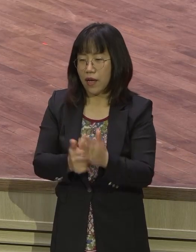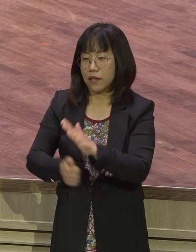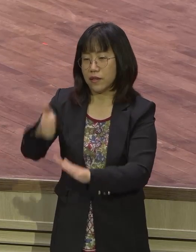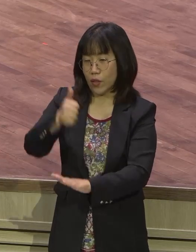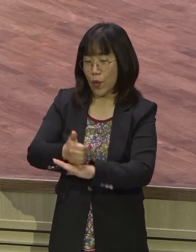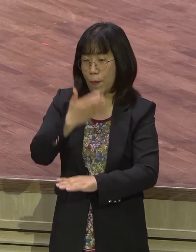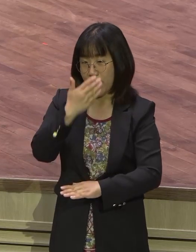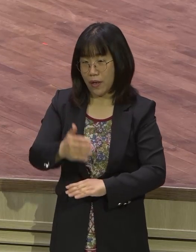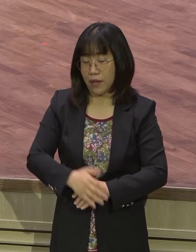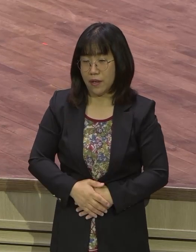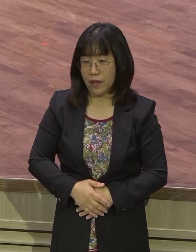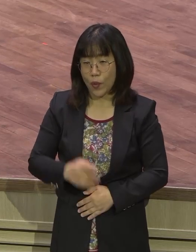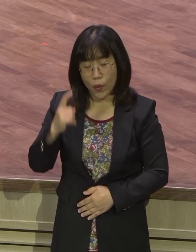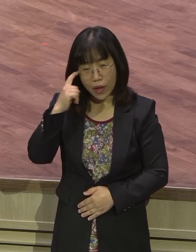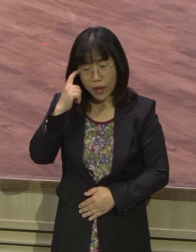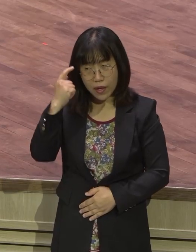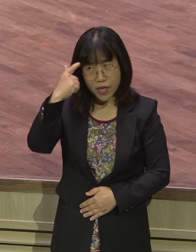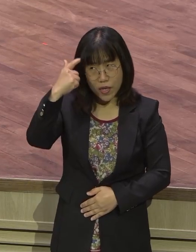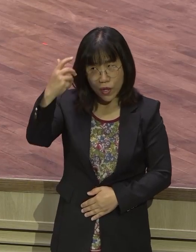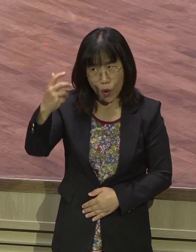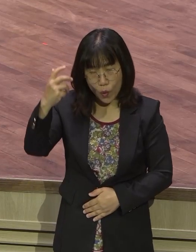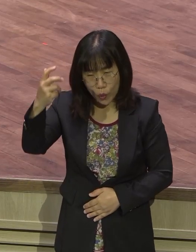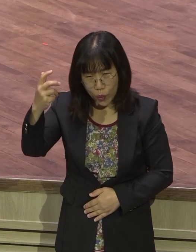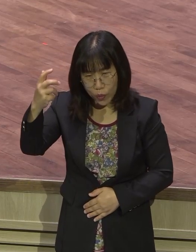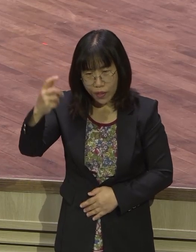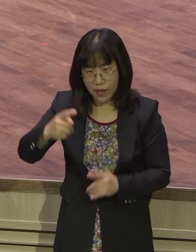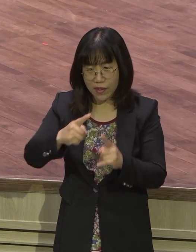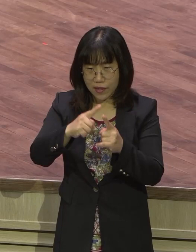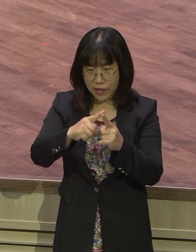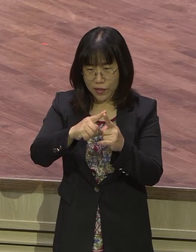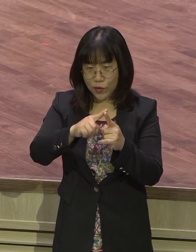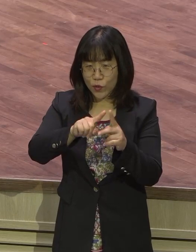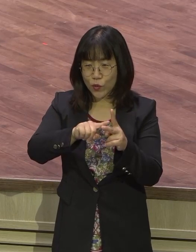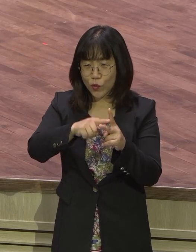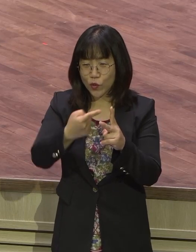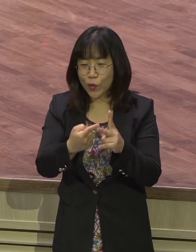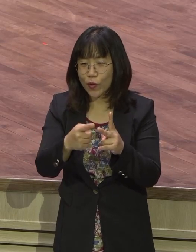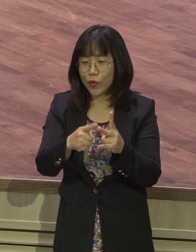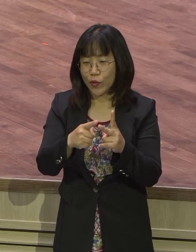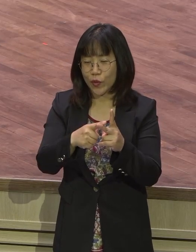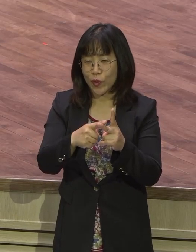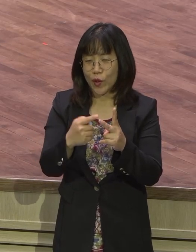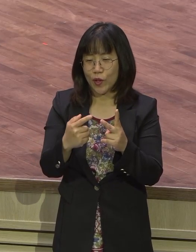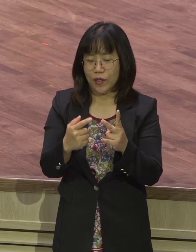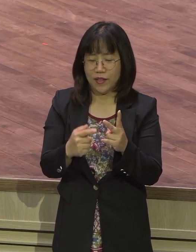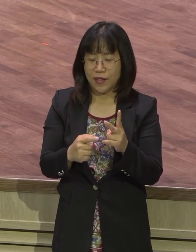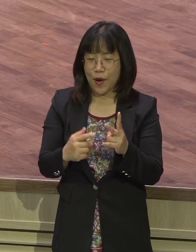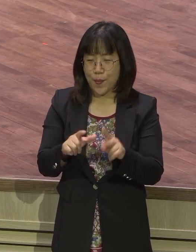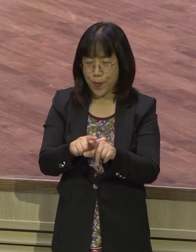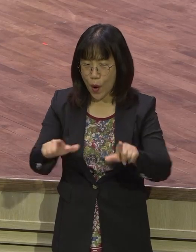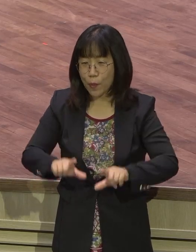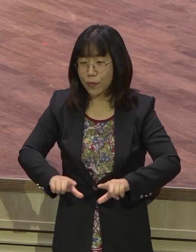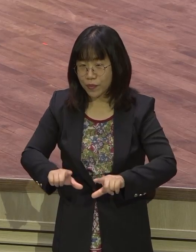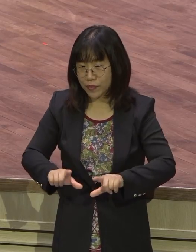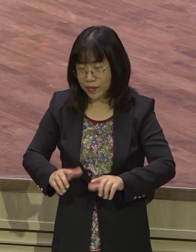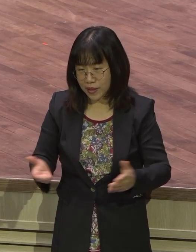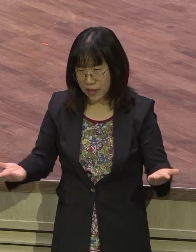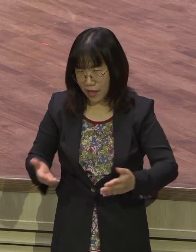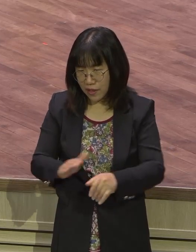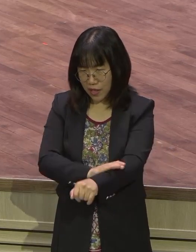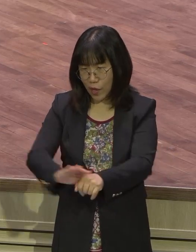영혼이 잘된 가치 순수예요. 영혼이 잘된 가치가 뭐요? 예배 성공입니다. 영혼이 잘된 가치 범사가